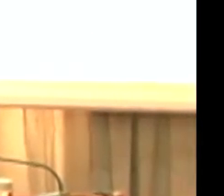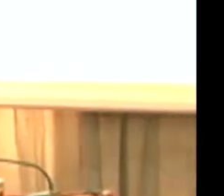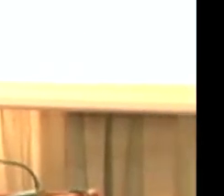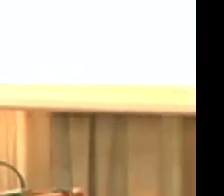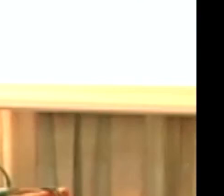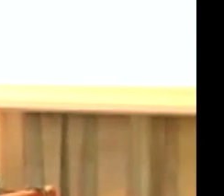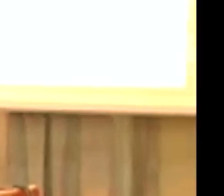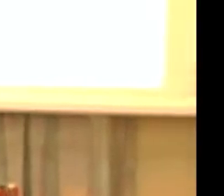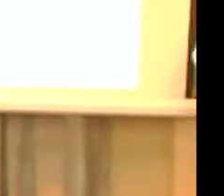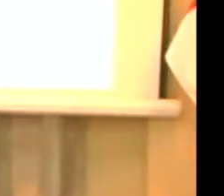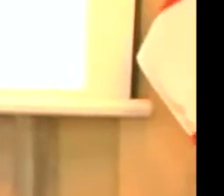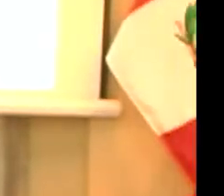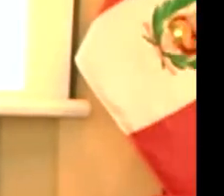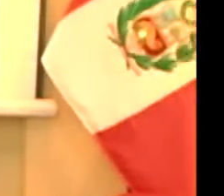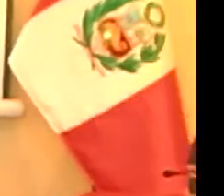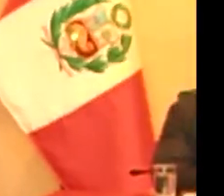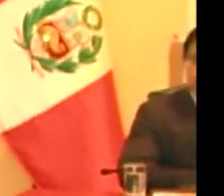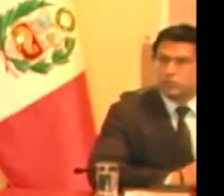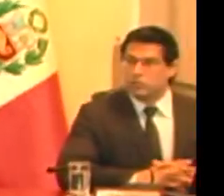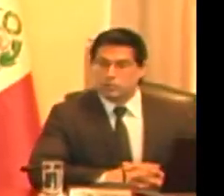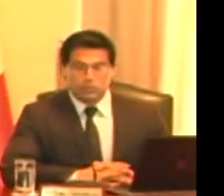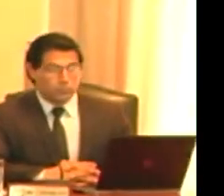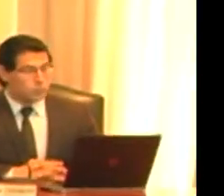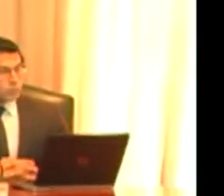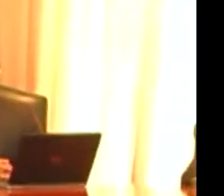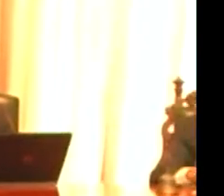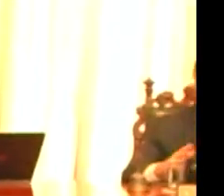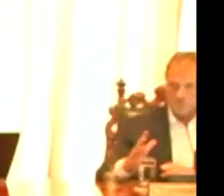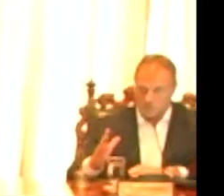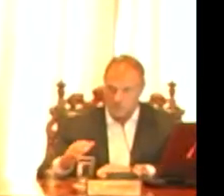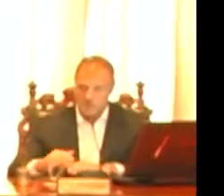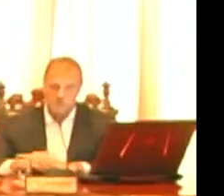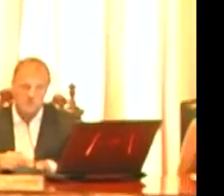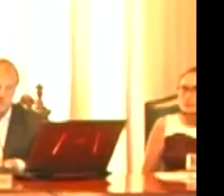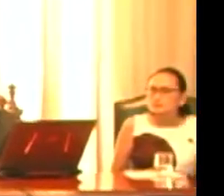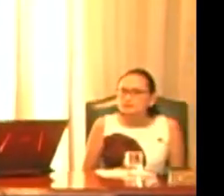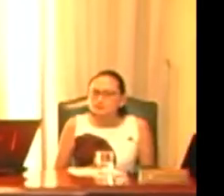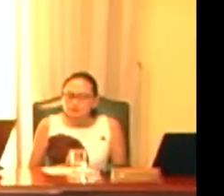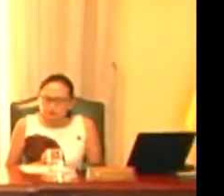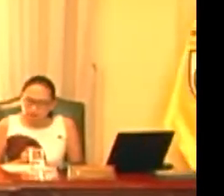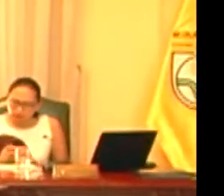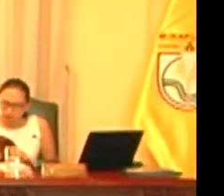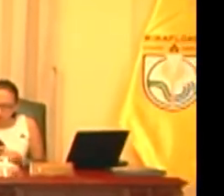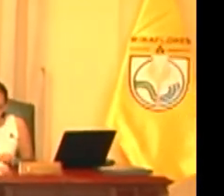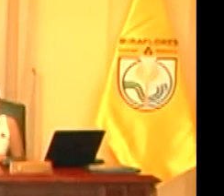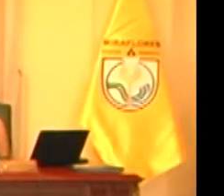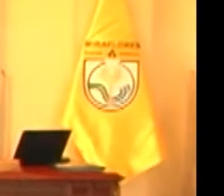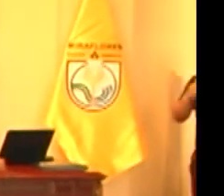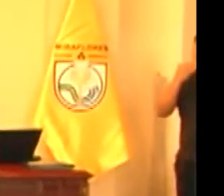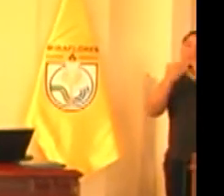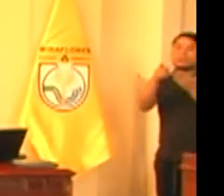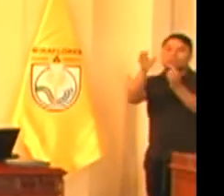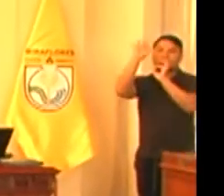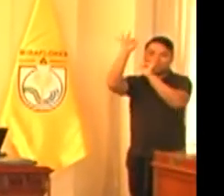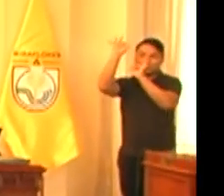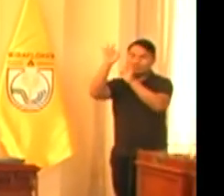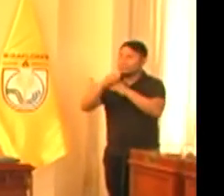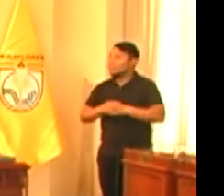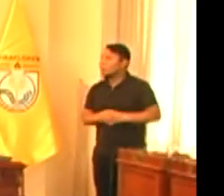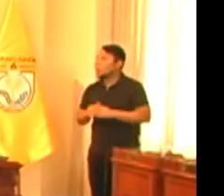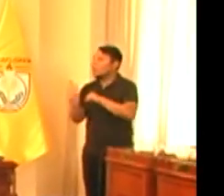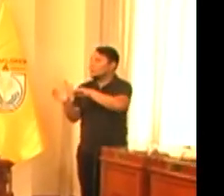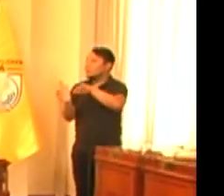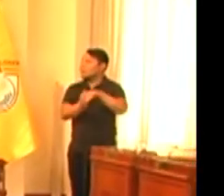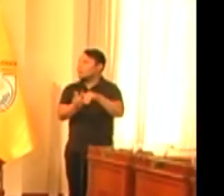Muy bien, ¿alguna otra pregunta en mesa? Si no tenemos preguntas, lo liberamos al señor Tuesta, le agradecemos también. Gracias. Por su exposición. Y